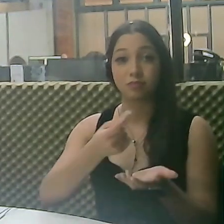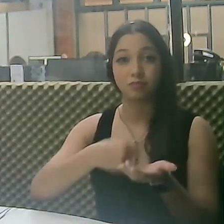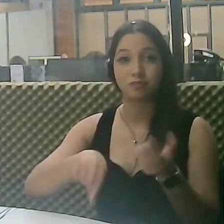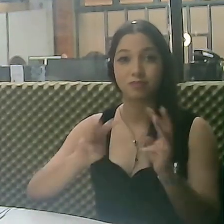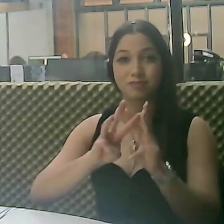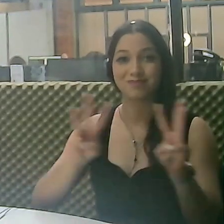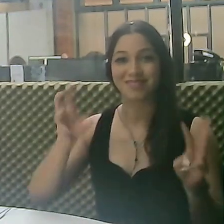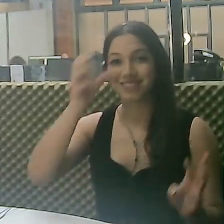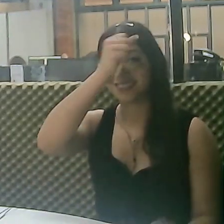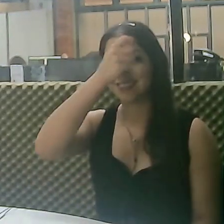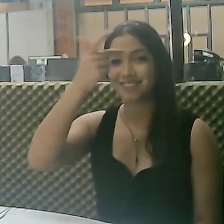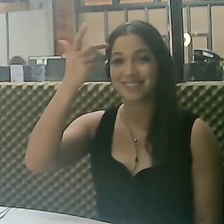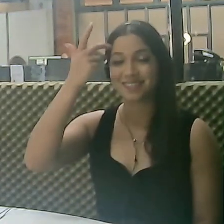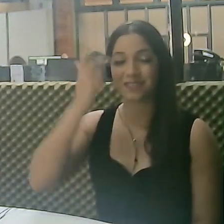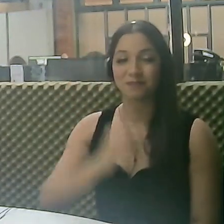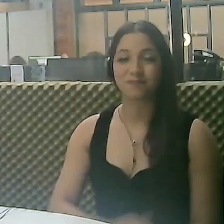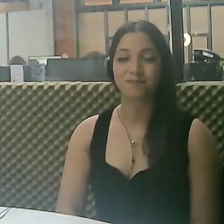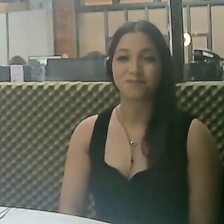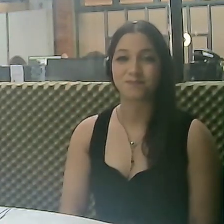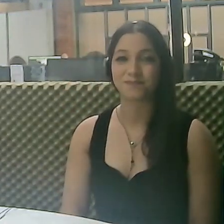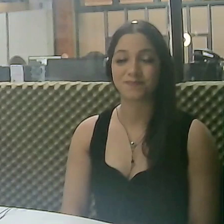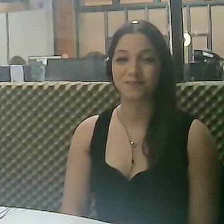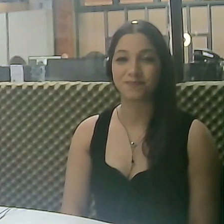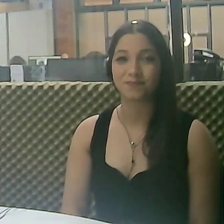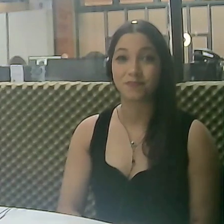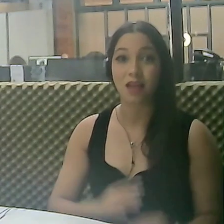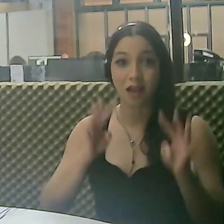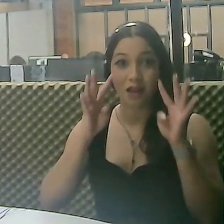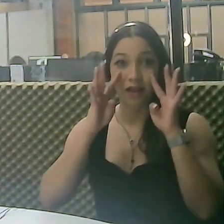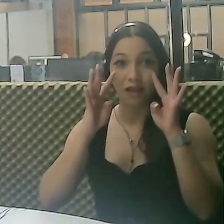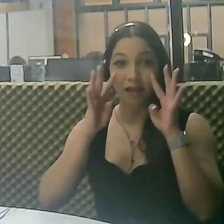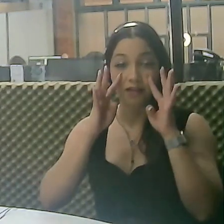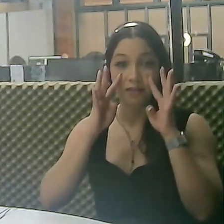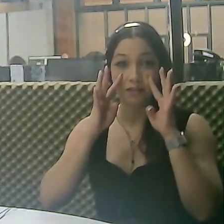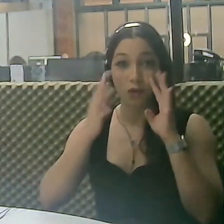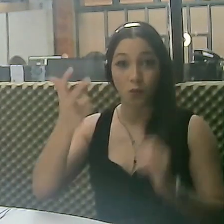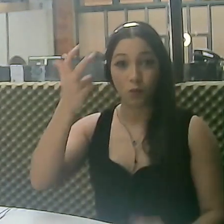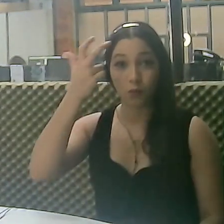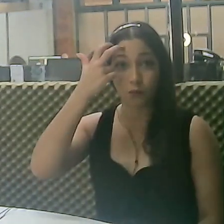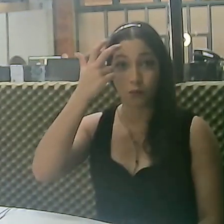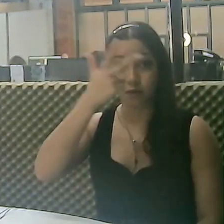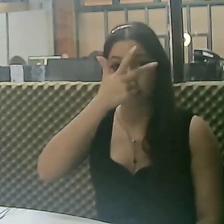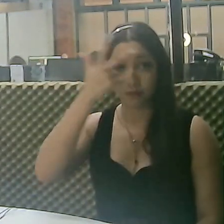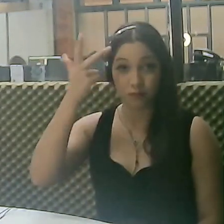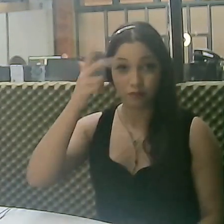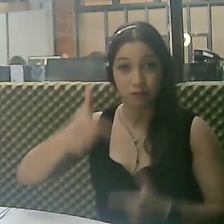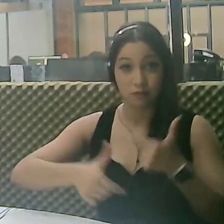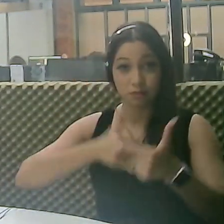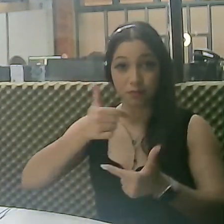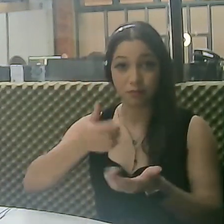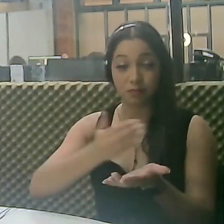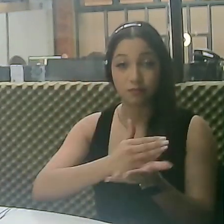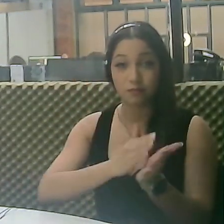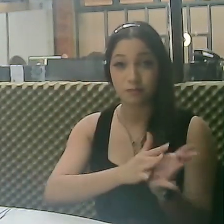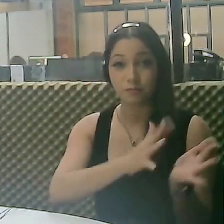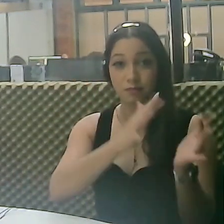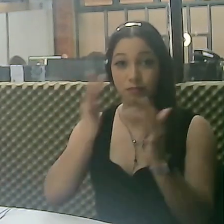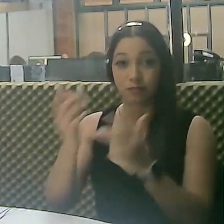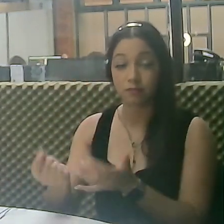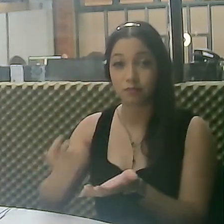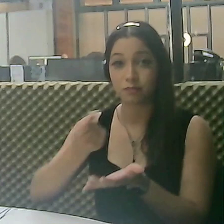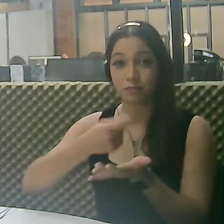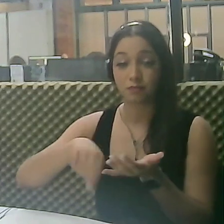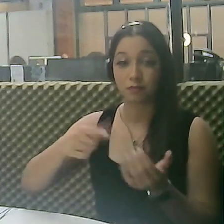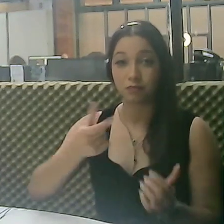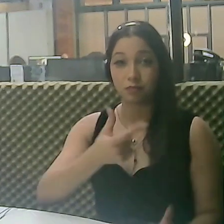no portal da Prefeitura. Atenção, agentes culturais! O período de inscrições para o uso do teatro municipal